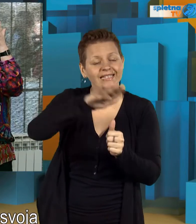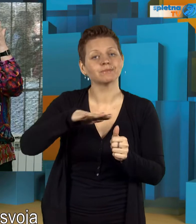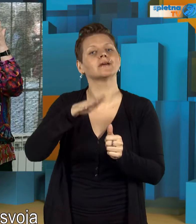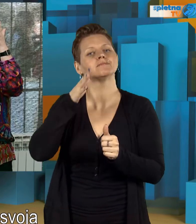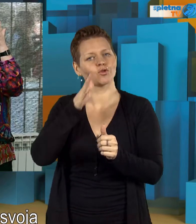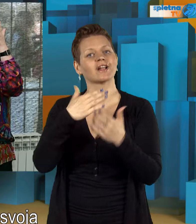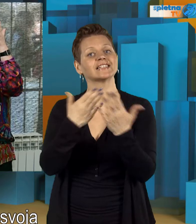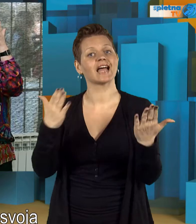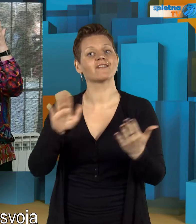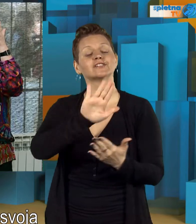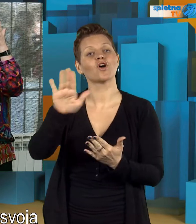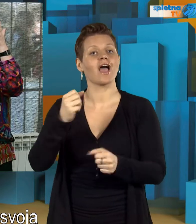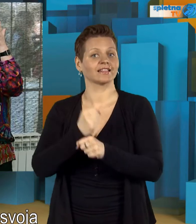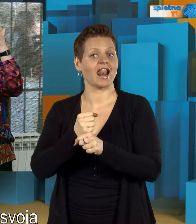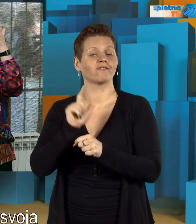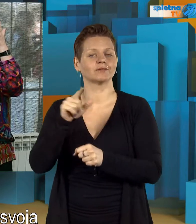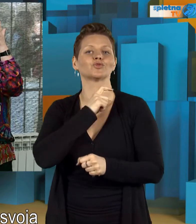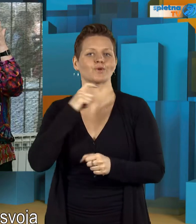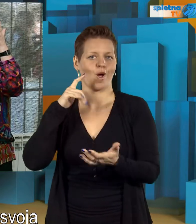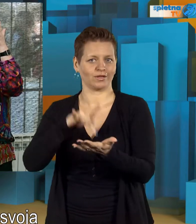svoja dela v Dubrovniku.